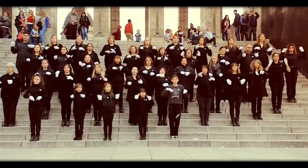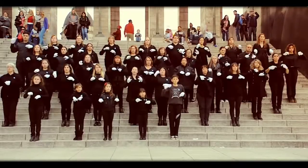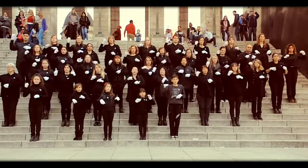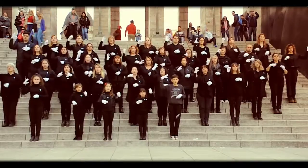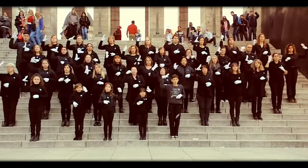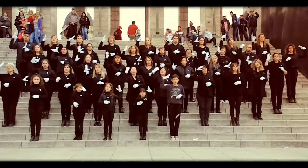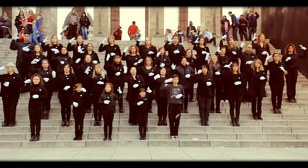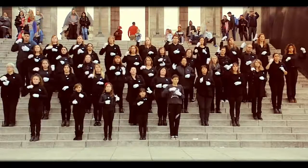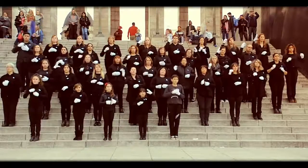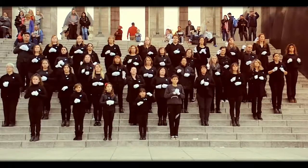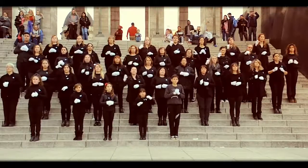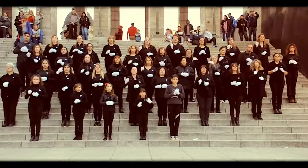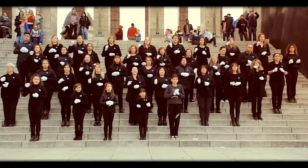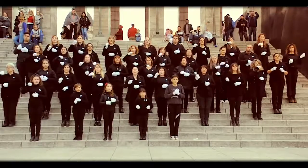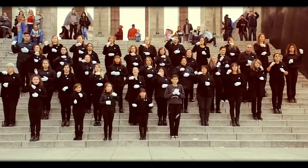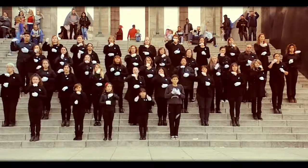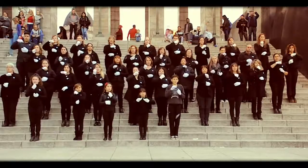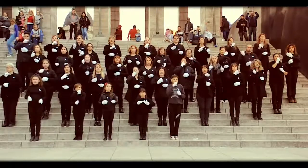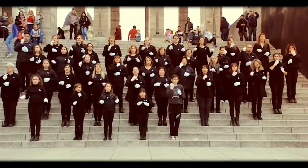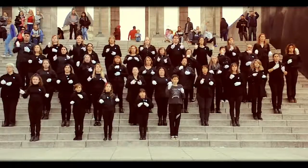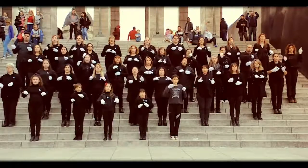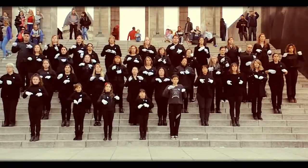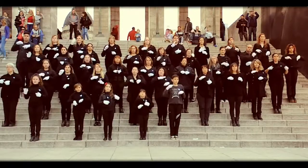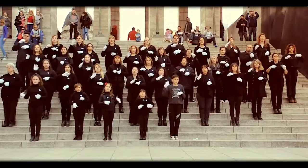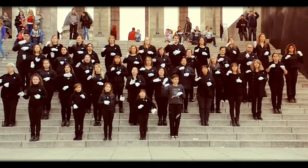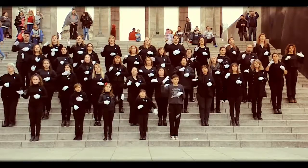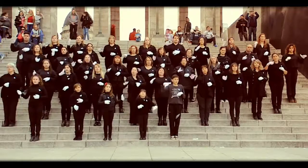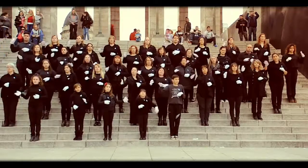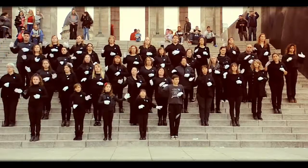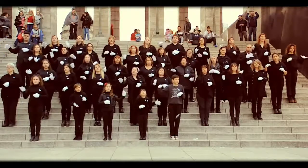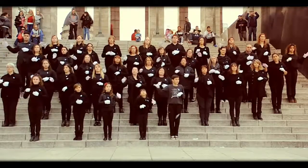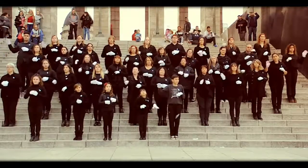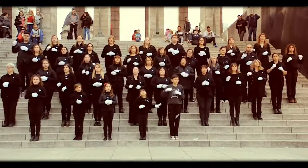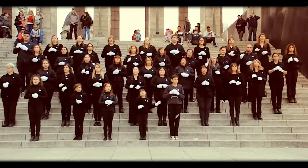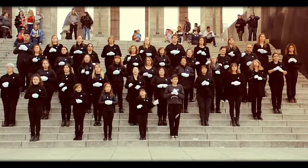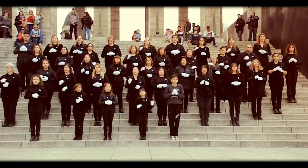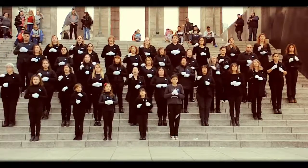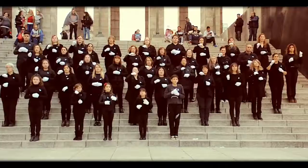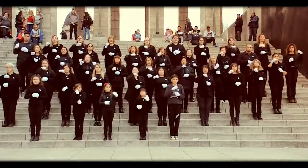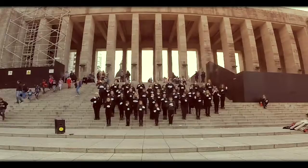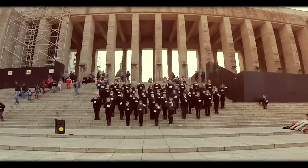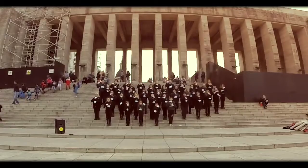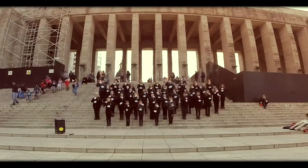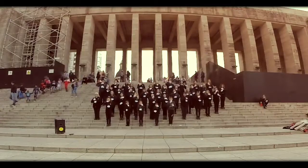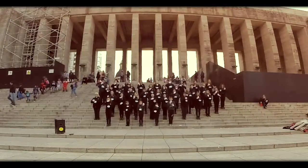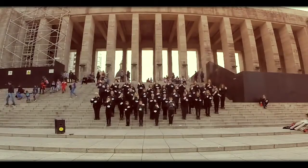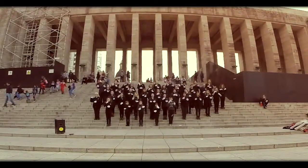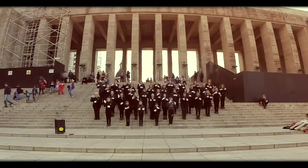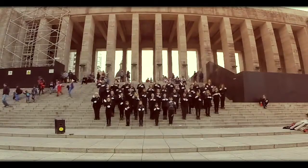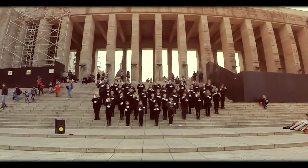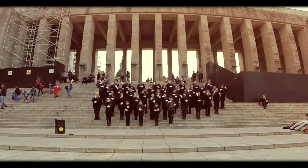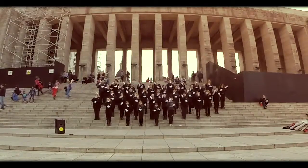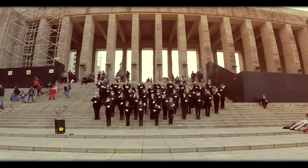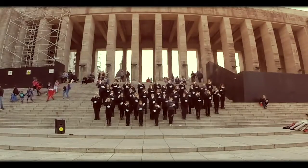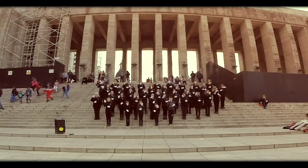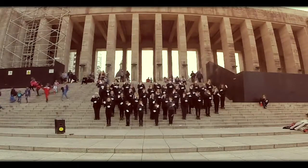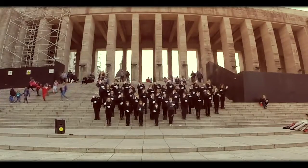como el sol Y canta como el mar Canta como el viento